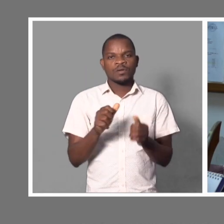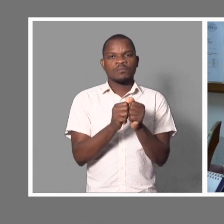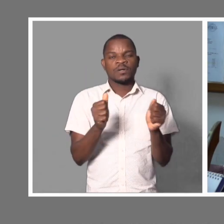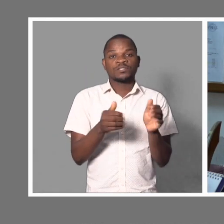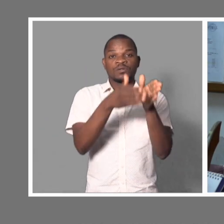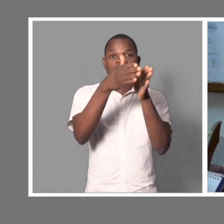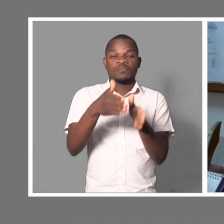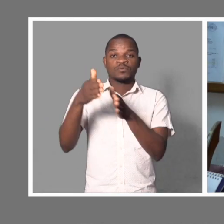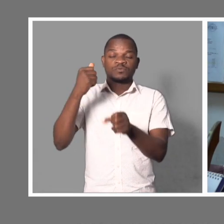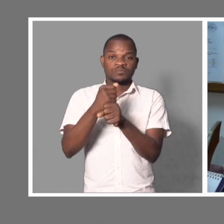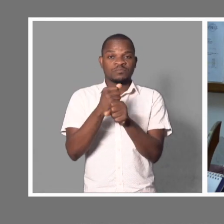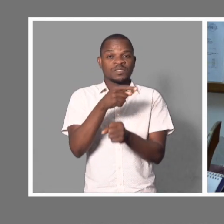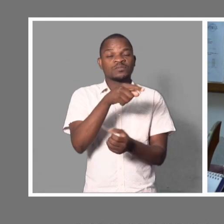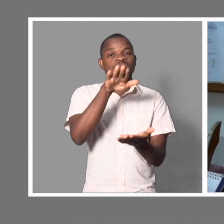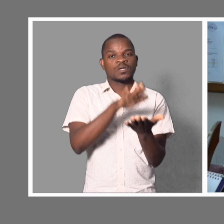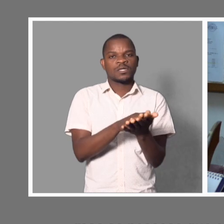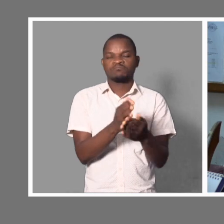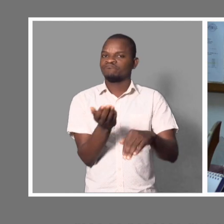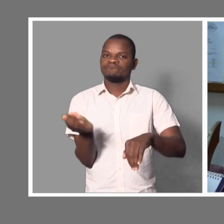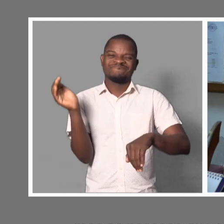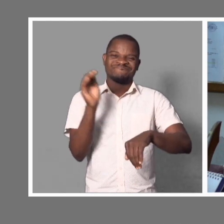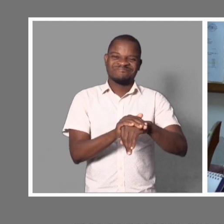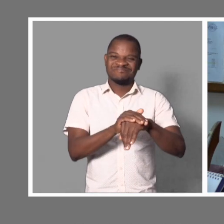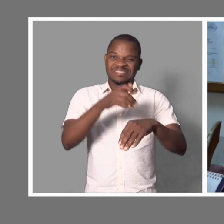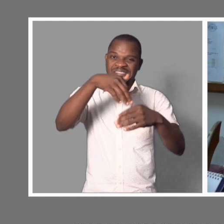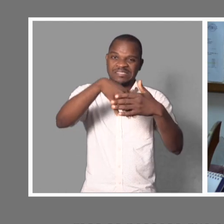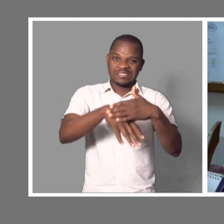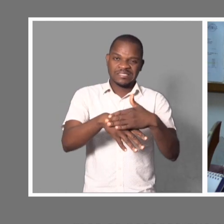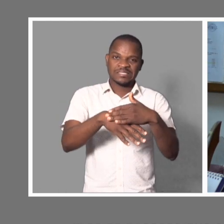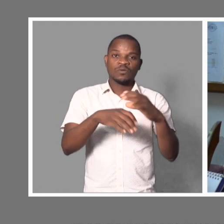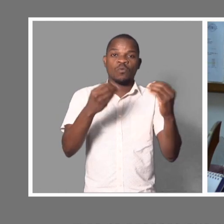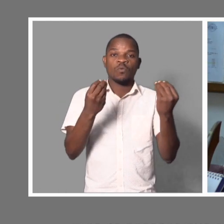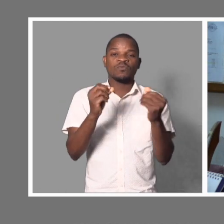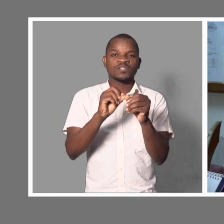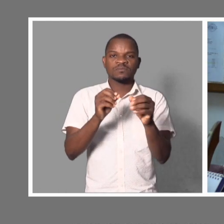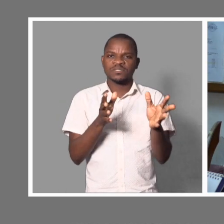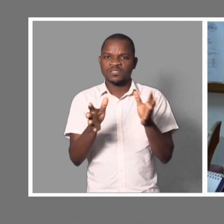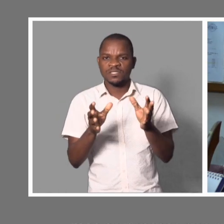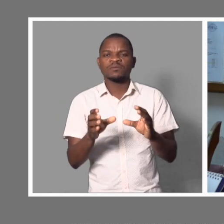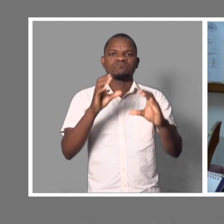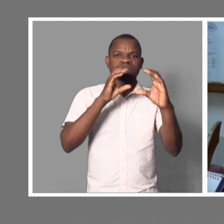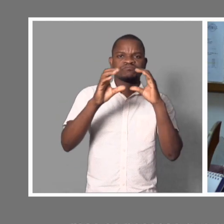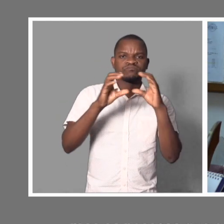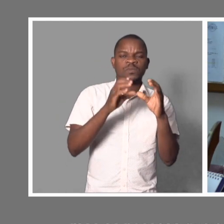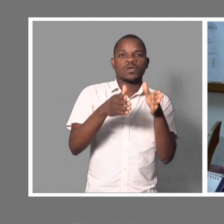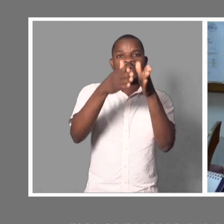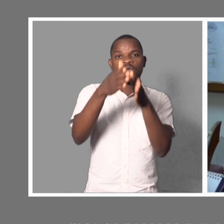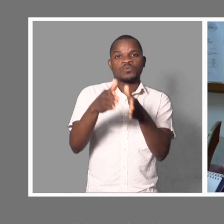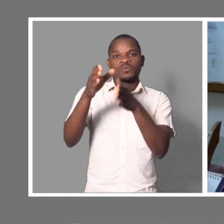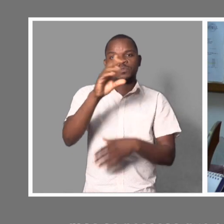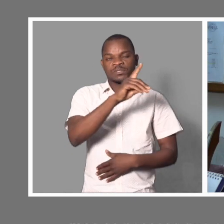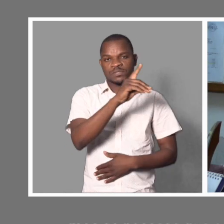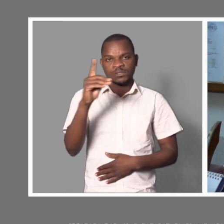mas as pessoas que estão lá não são pessoas treinadas para poderem lidar com pessoas que precisam de um tratamento